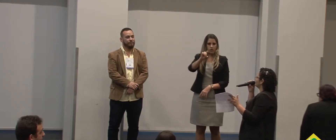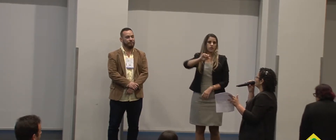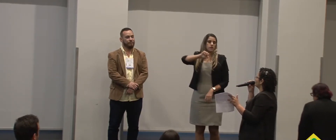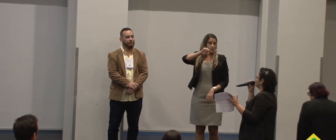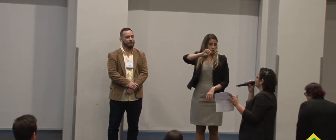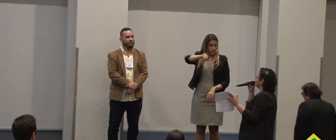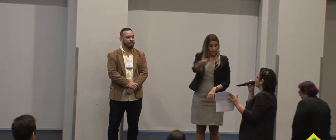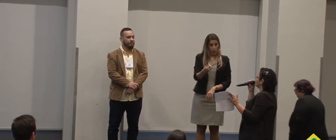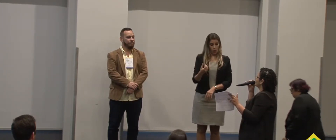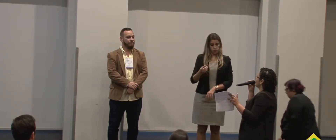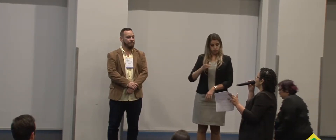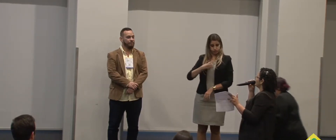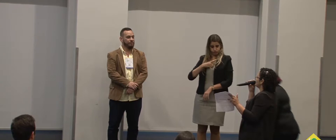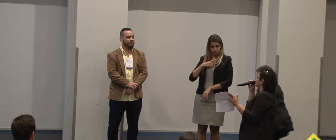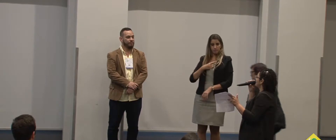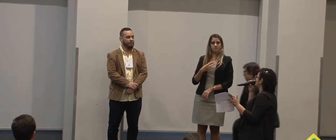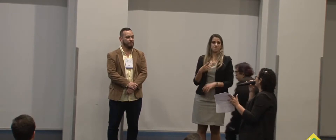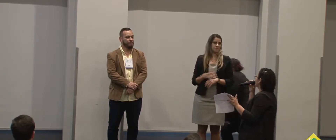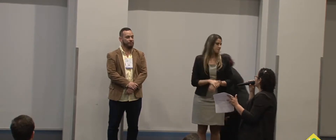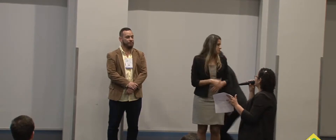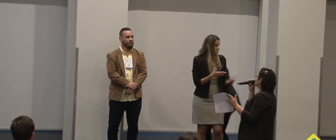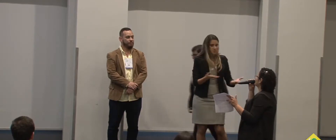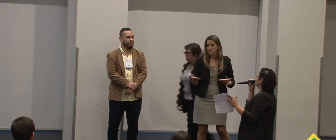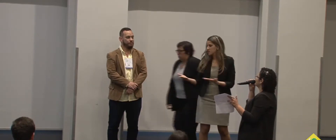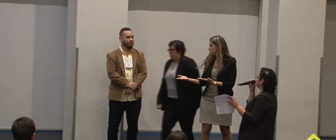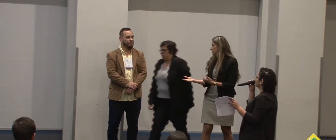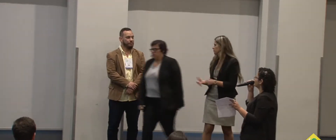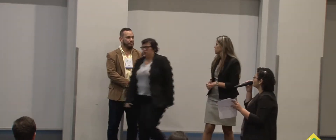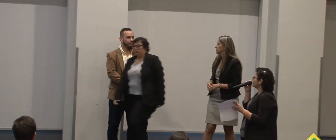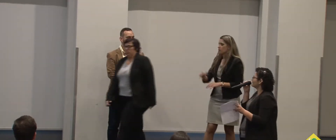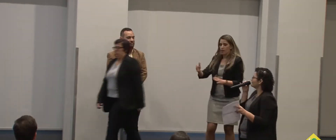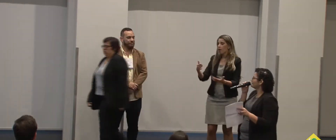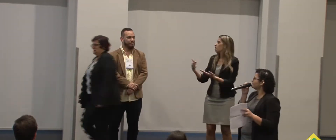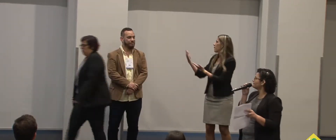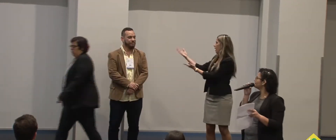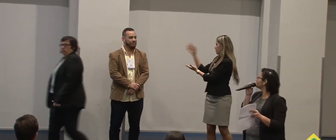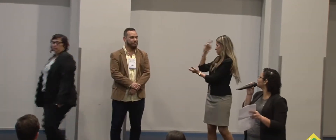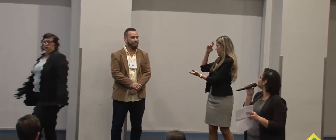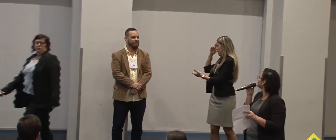Peterson. Este é o sinal dela.